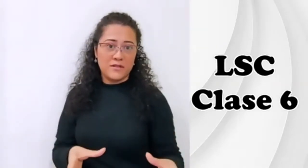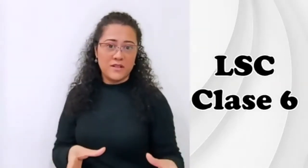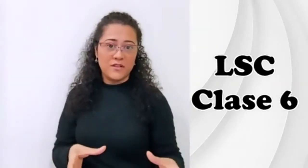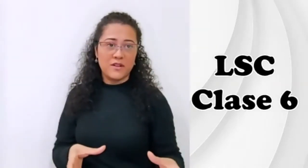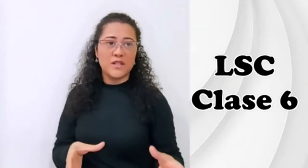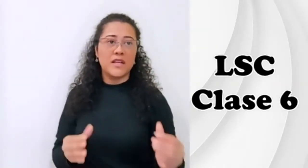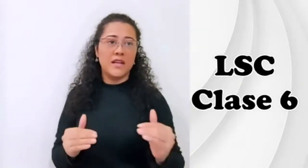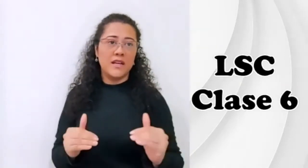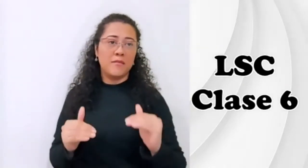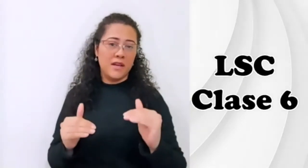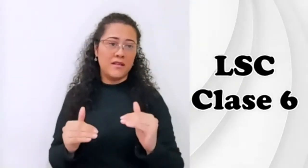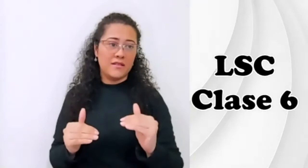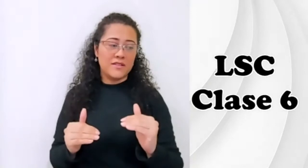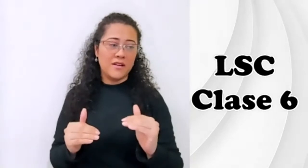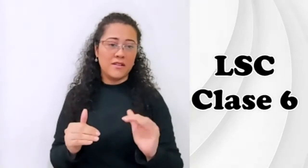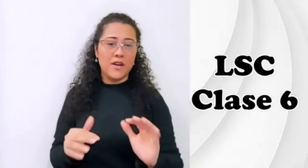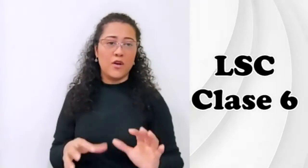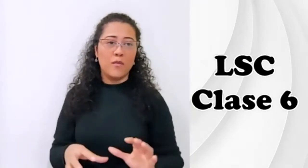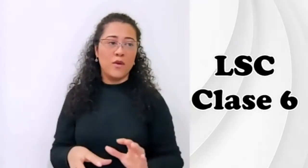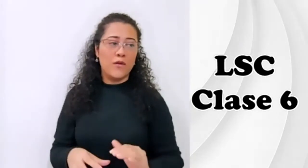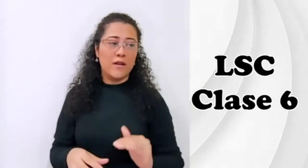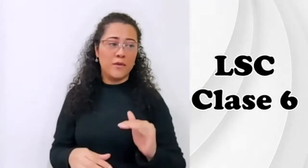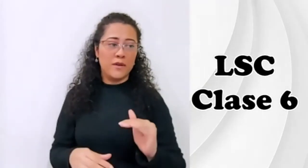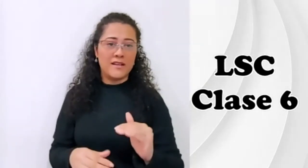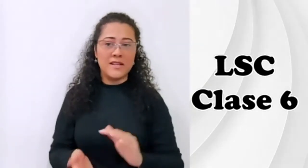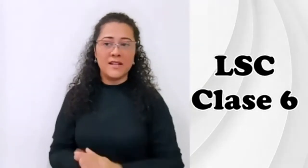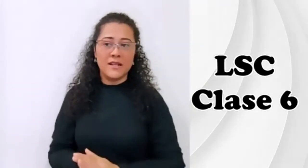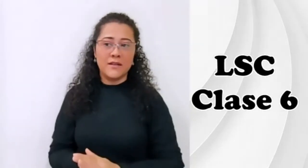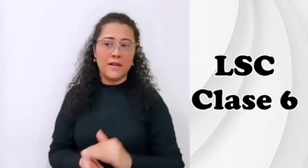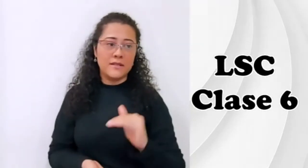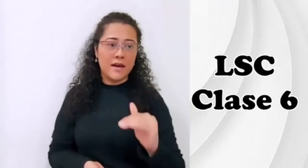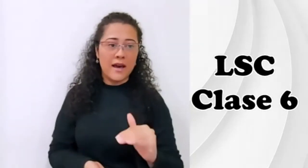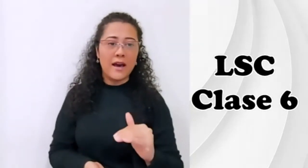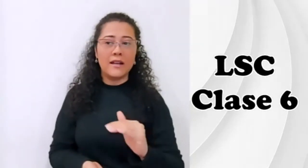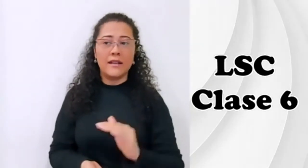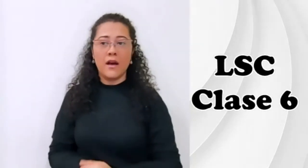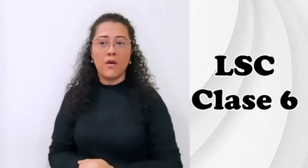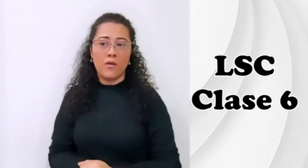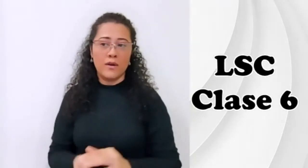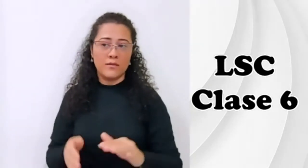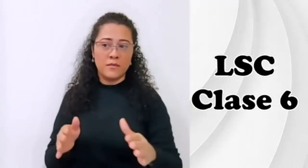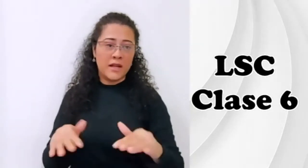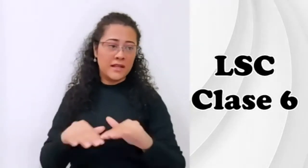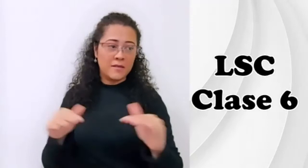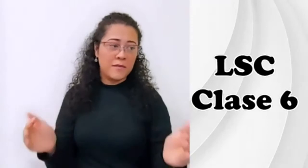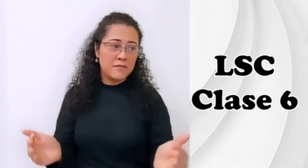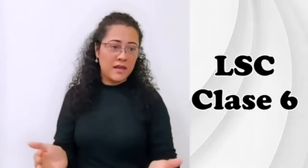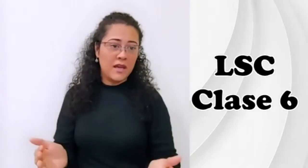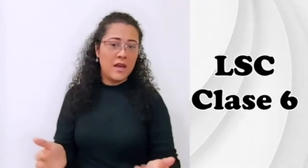personas sordas y ir viendo, ¿cierto? Cómo lo van a poder hacer en una silla alta o en una tarima más pequeña, o